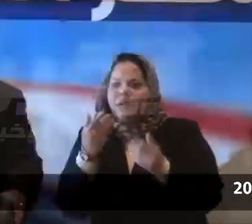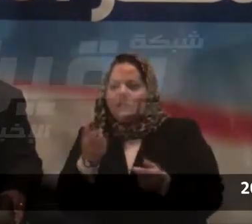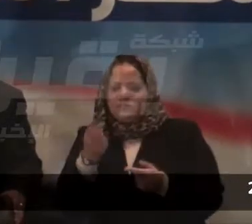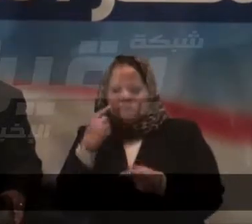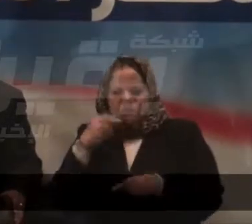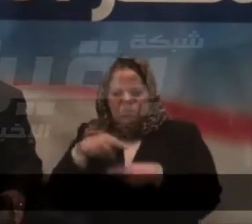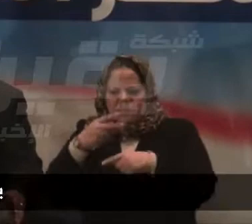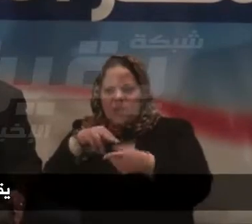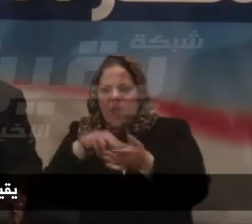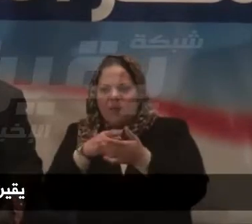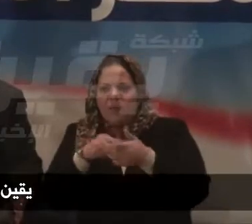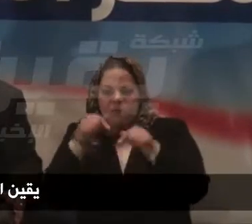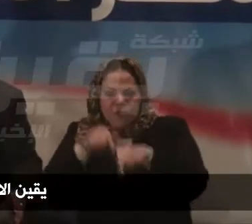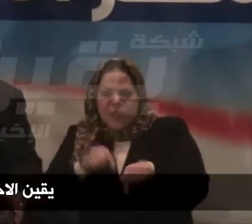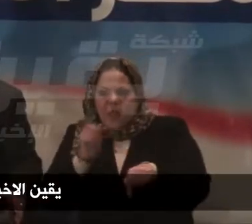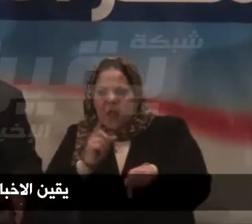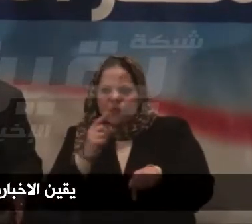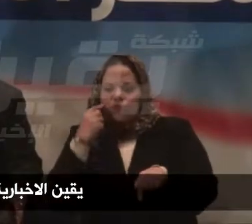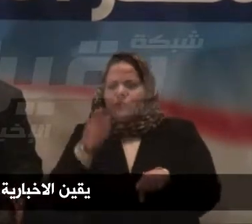ولا لا.